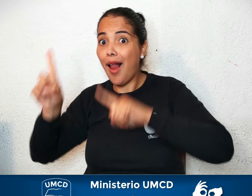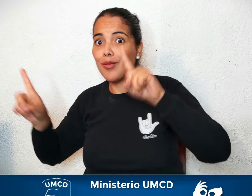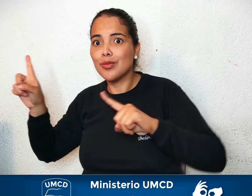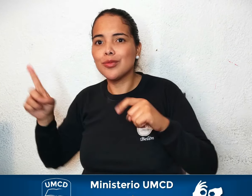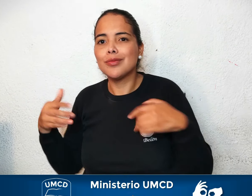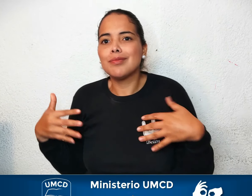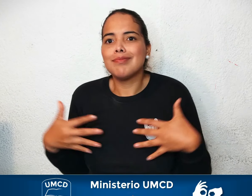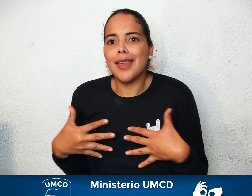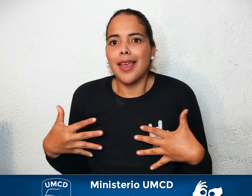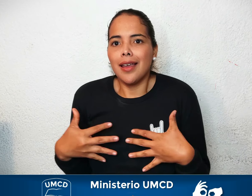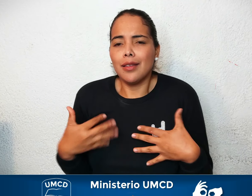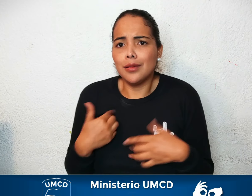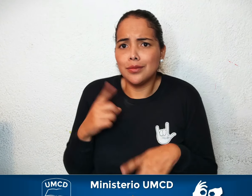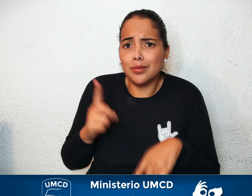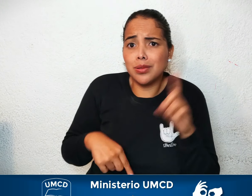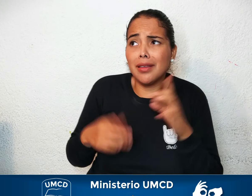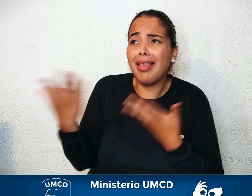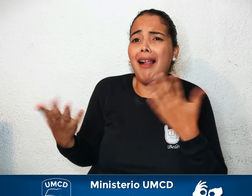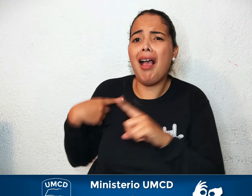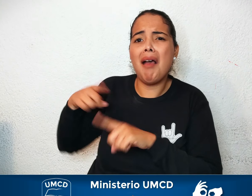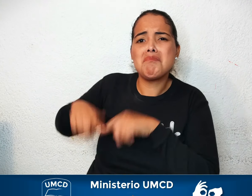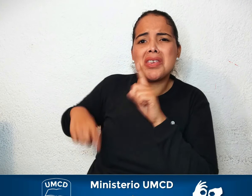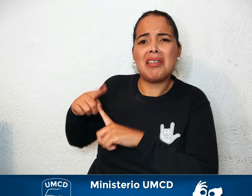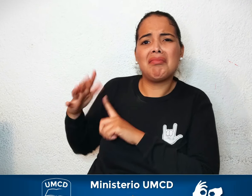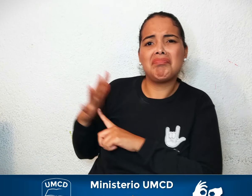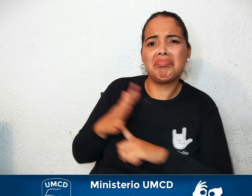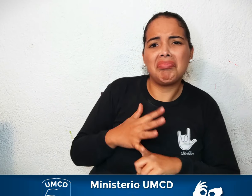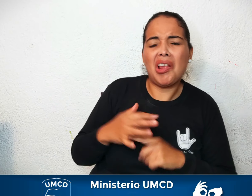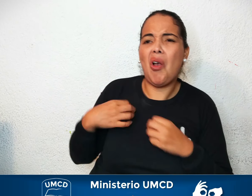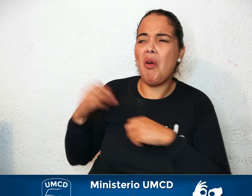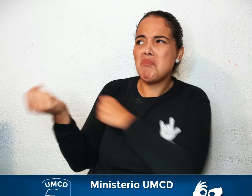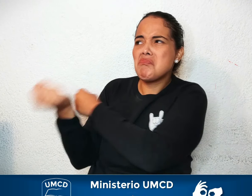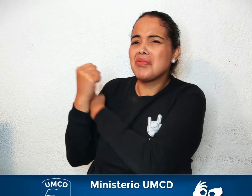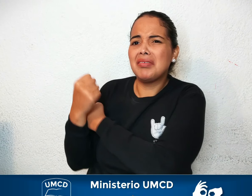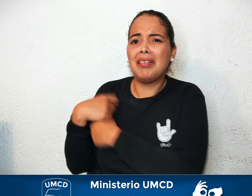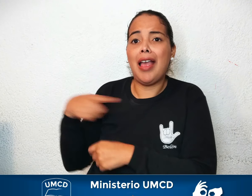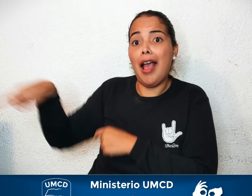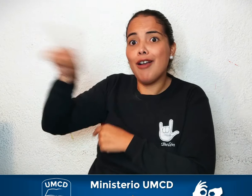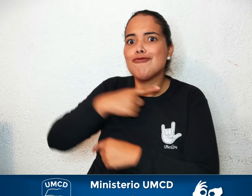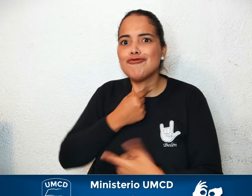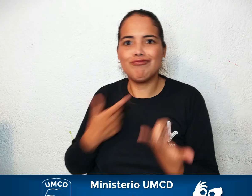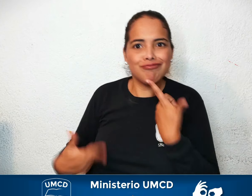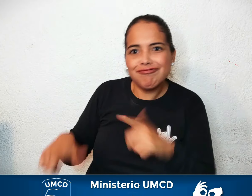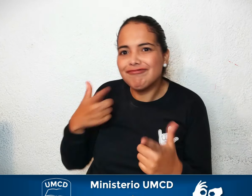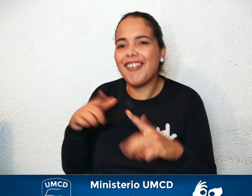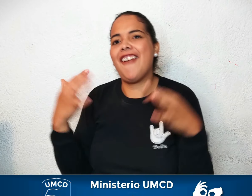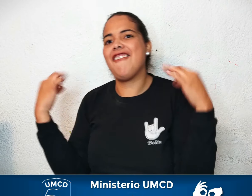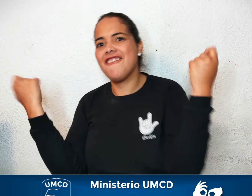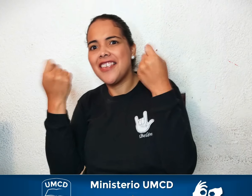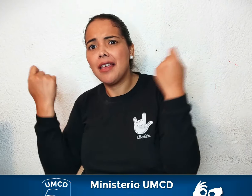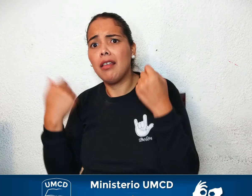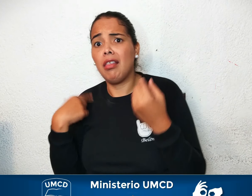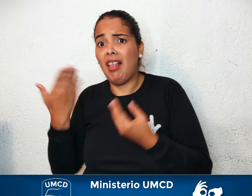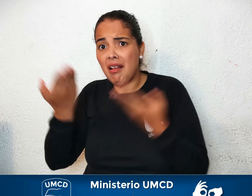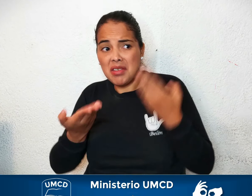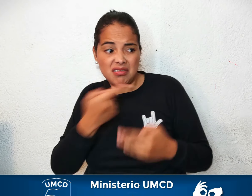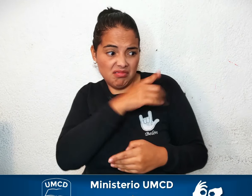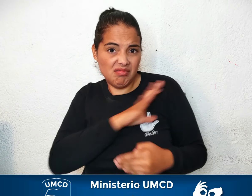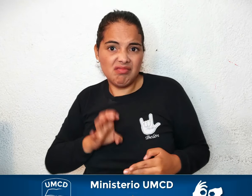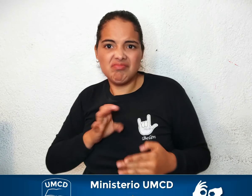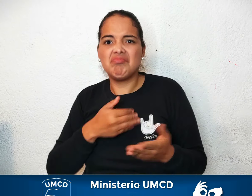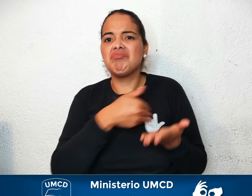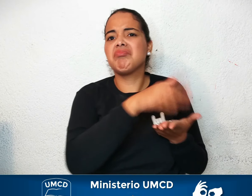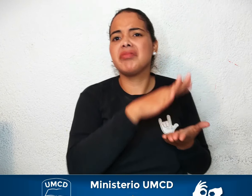al rechazo nos impide hablar del amor de Cristo y del Evangelio. A